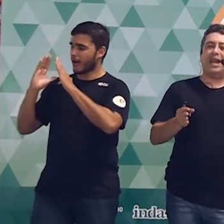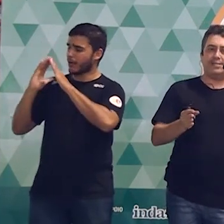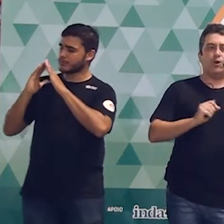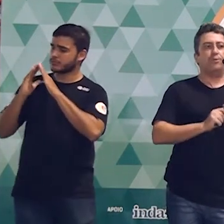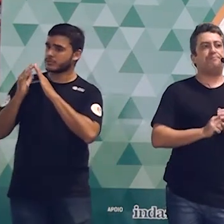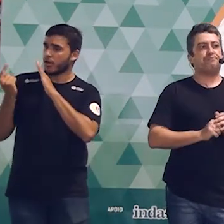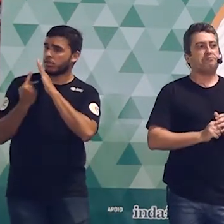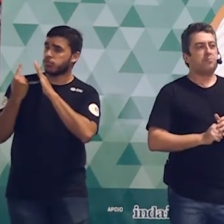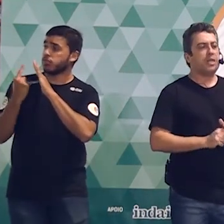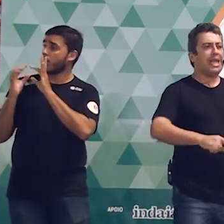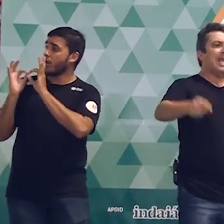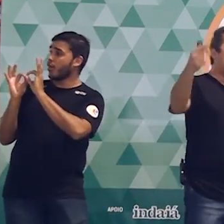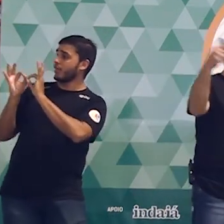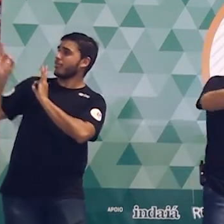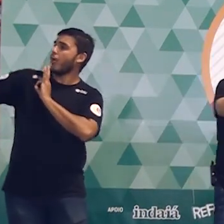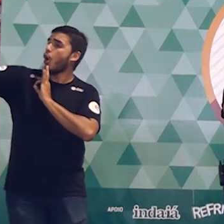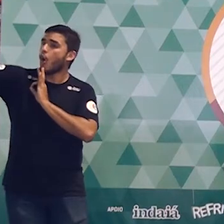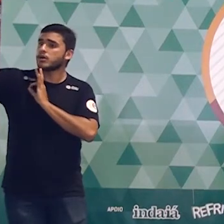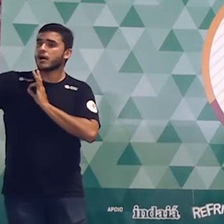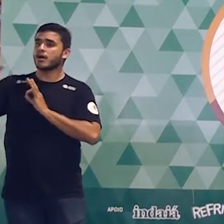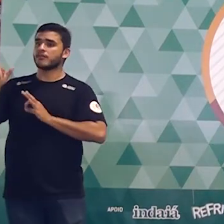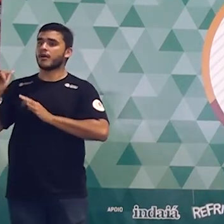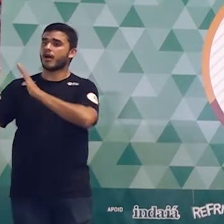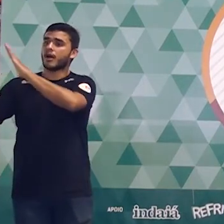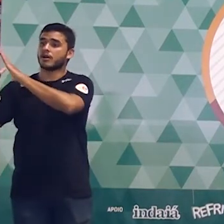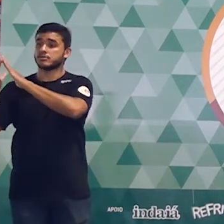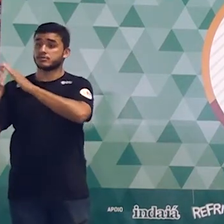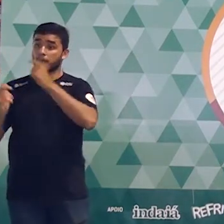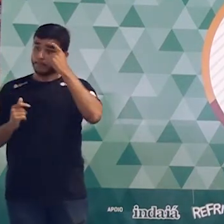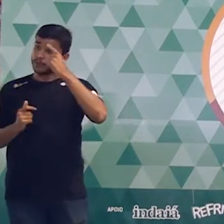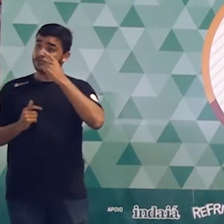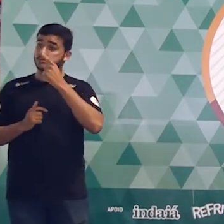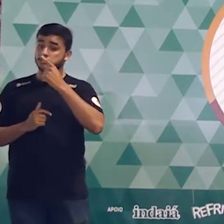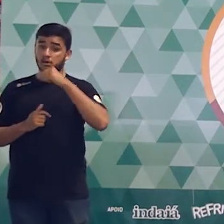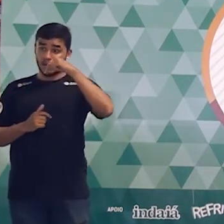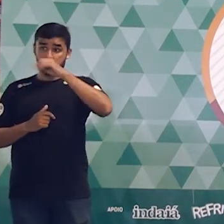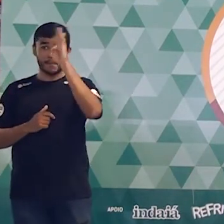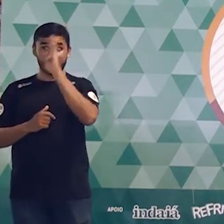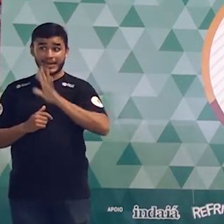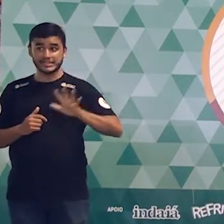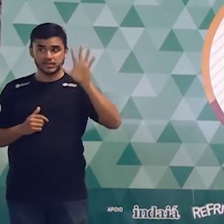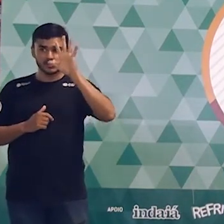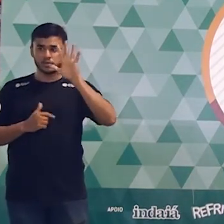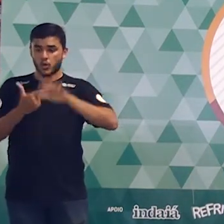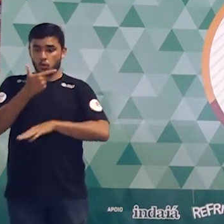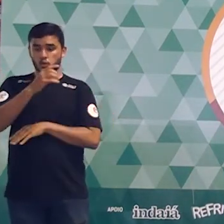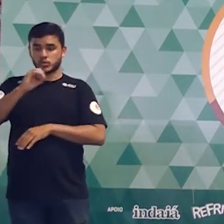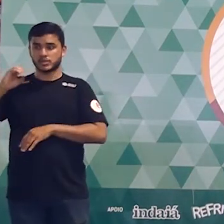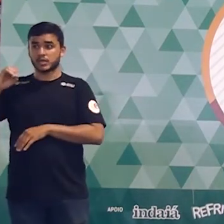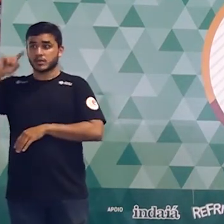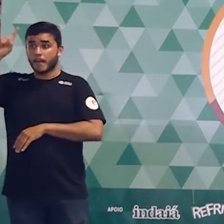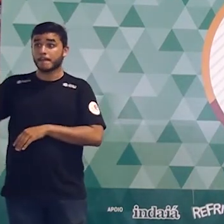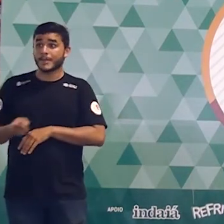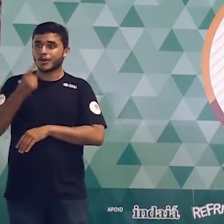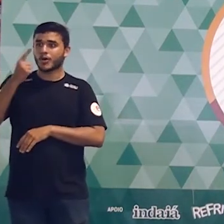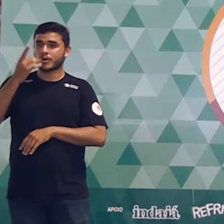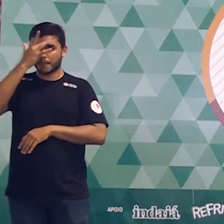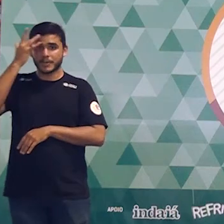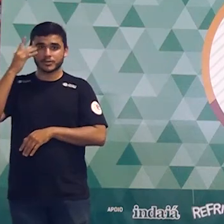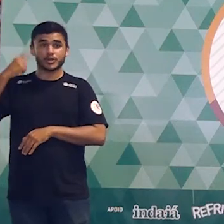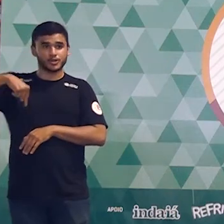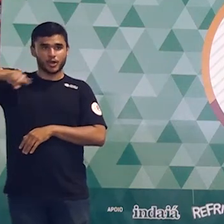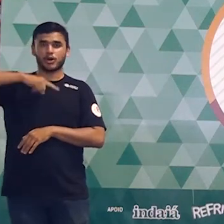exemplo, o Brasil, ele é um país populoso, tem 200 milhões de pessoas aqui. Nós e muito